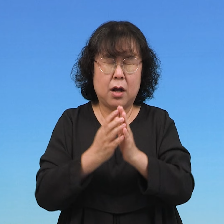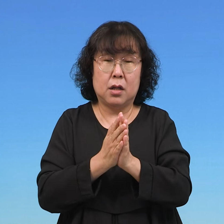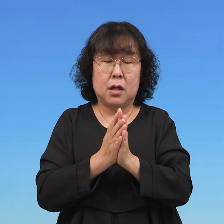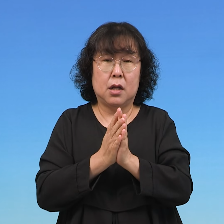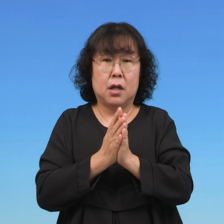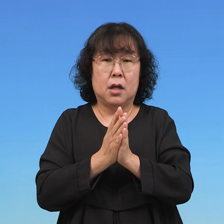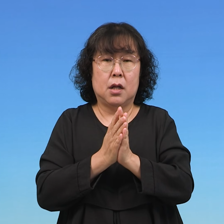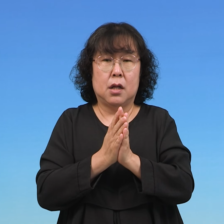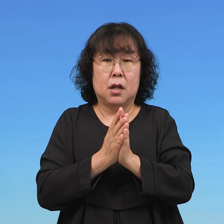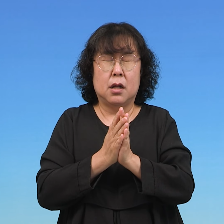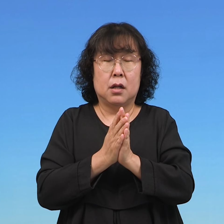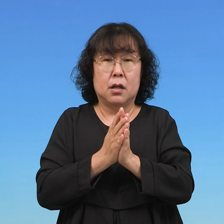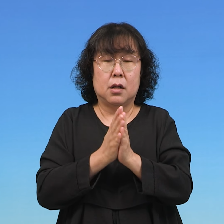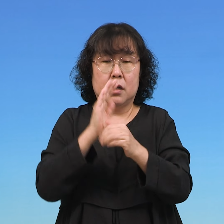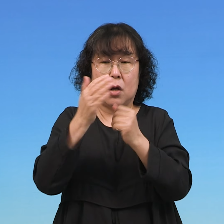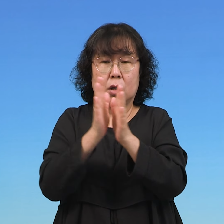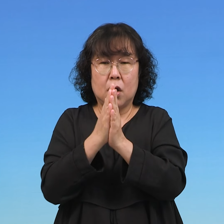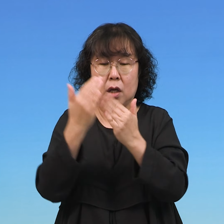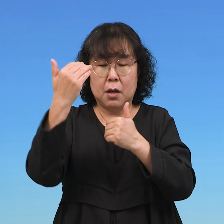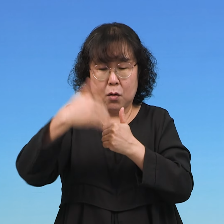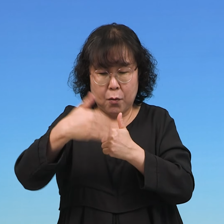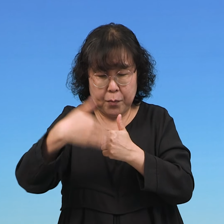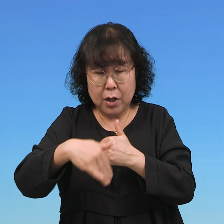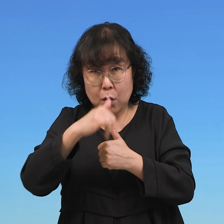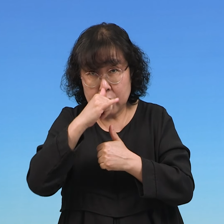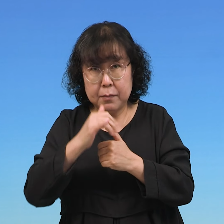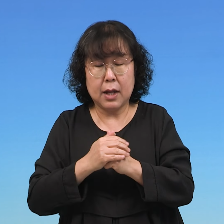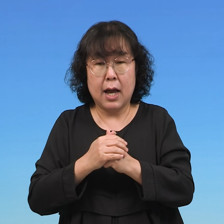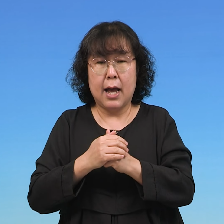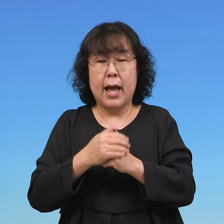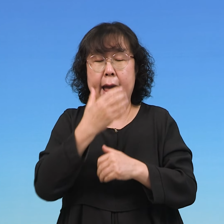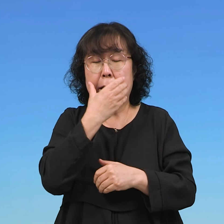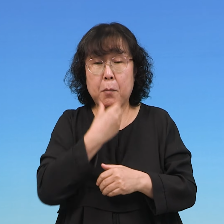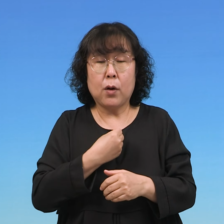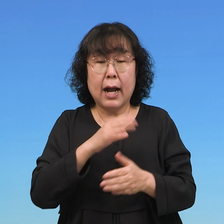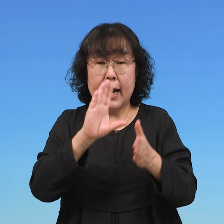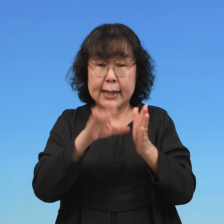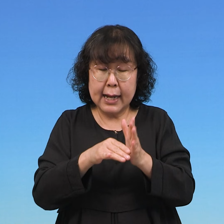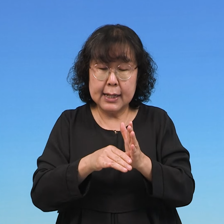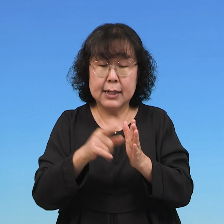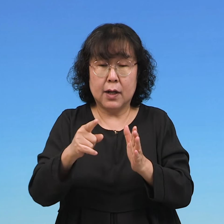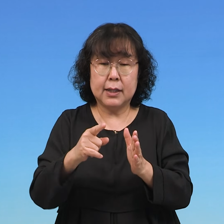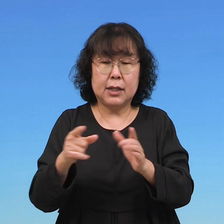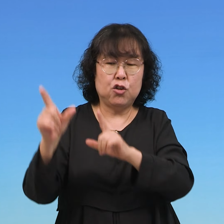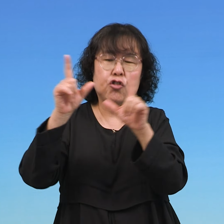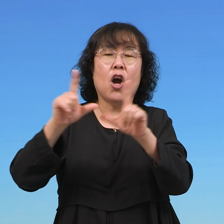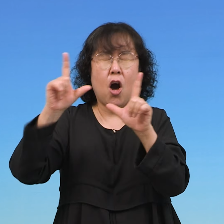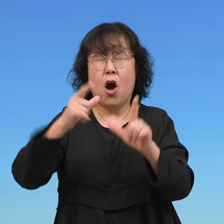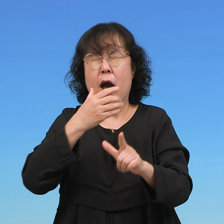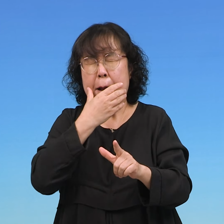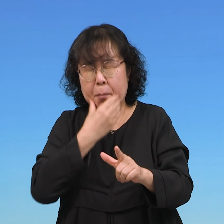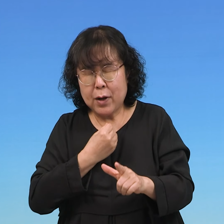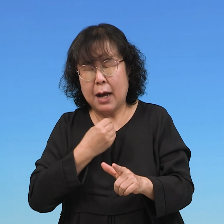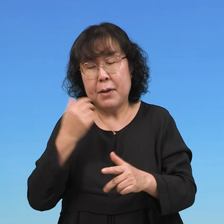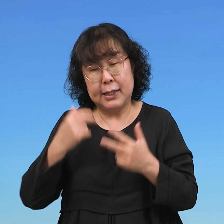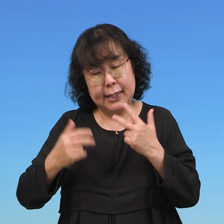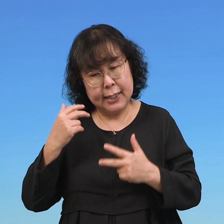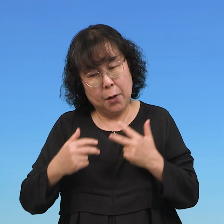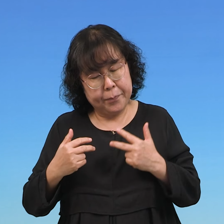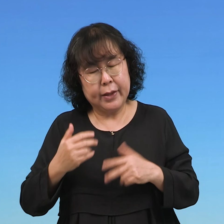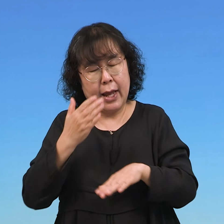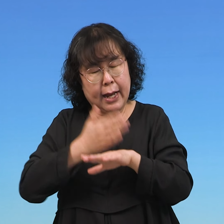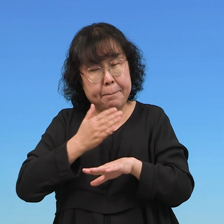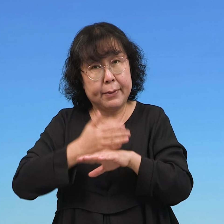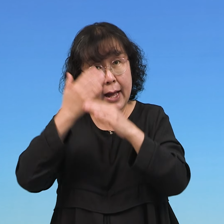행복할 때는 그것을 누려라, 즐거워해라, 기뻐해라, 감사해라. 또 고난이 찾아오면 그때는